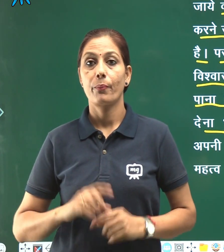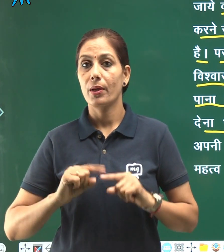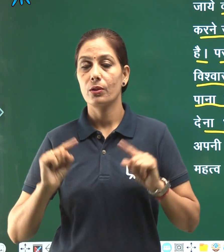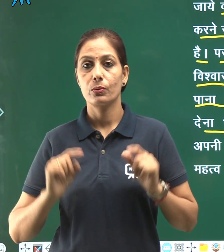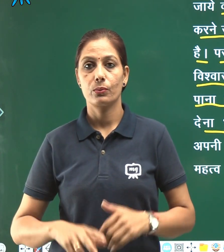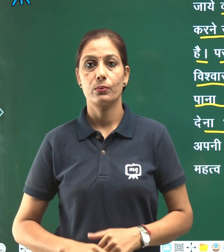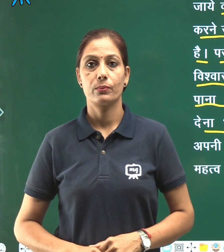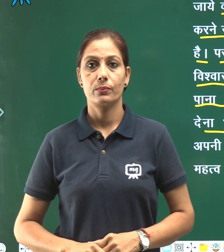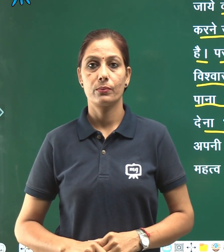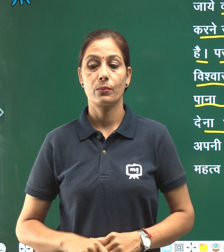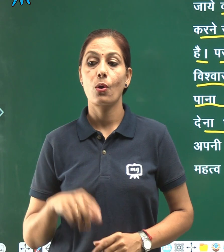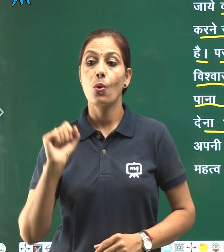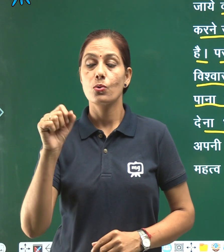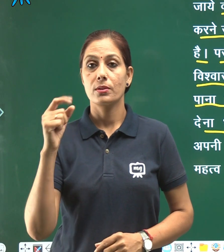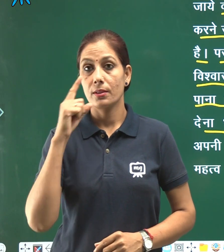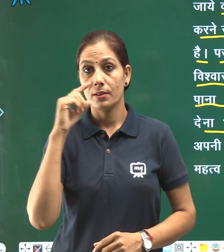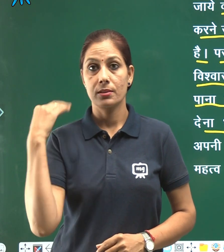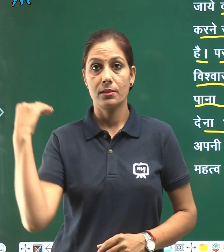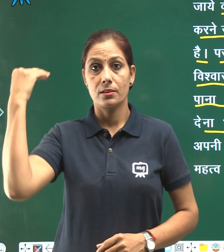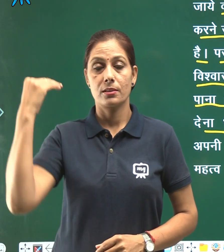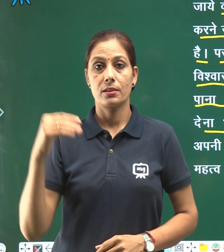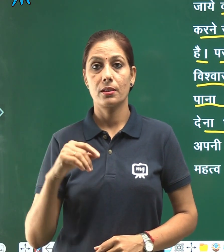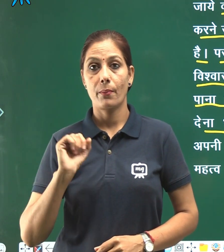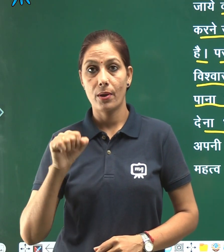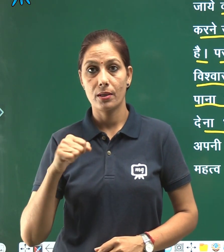परंतु उसकी जीजी की मान्यता